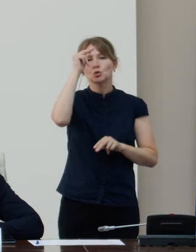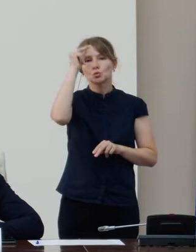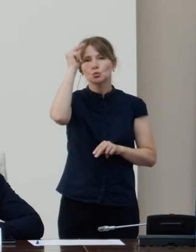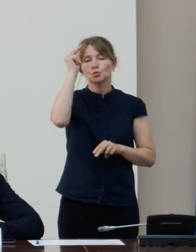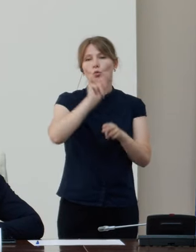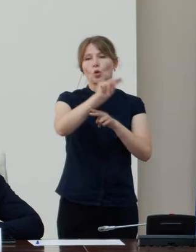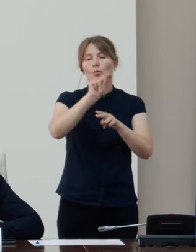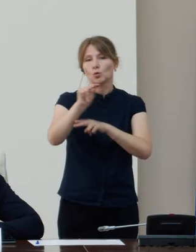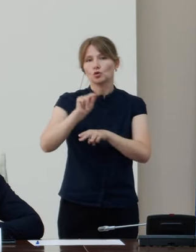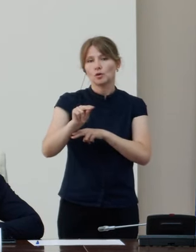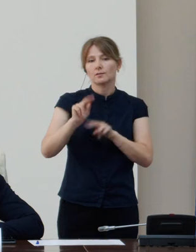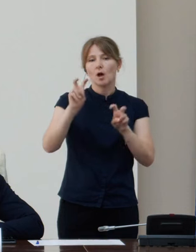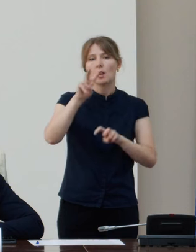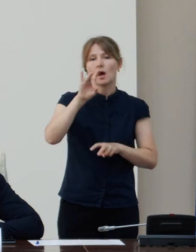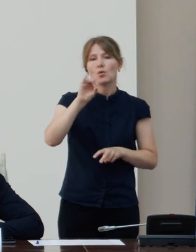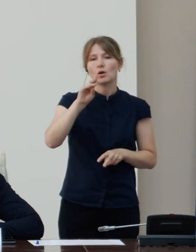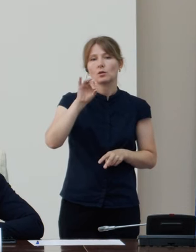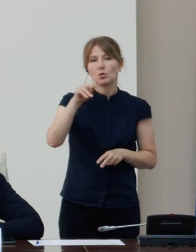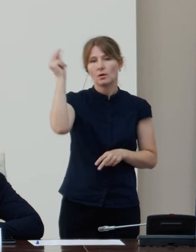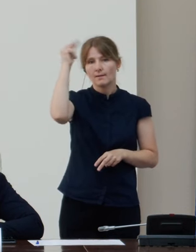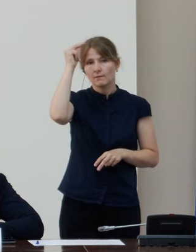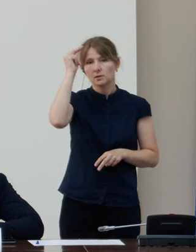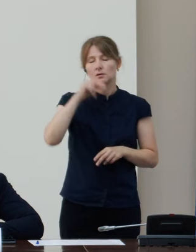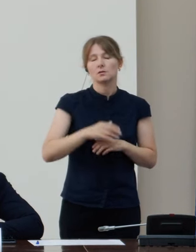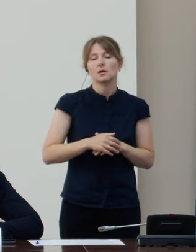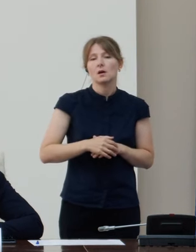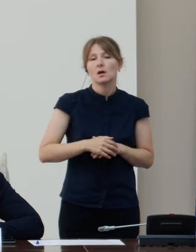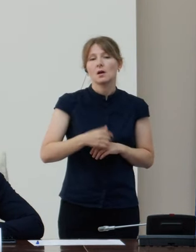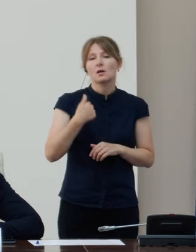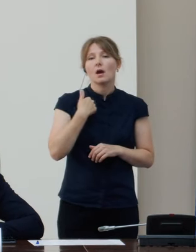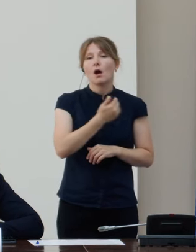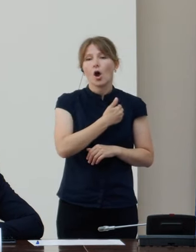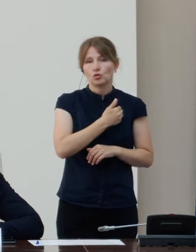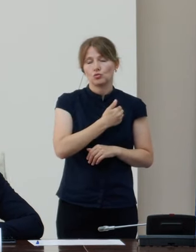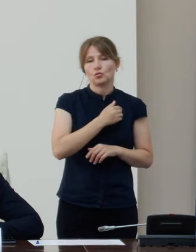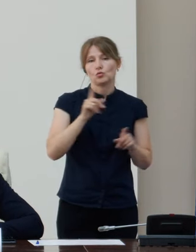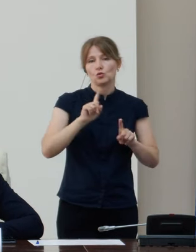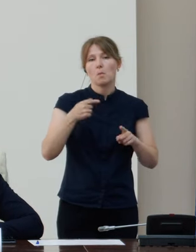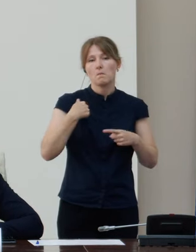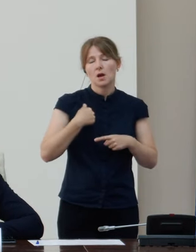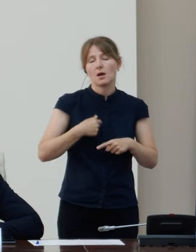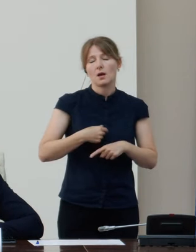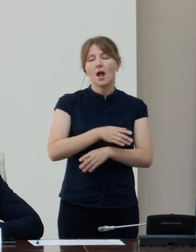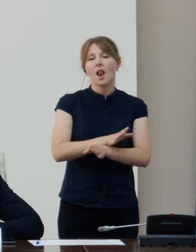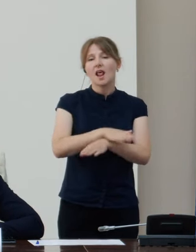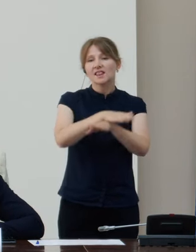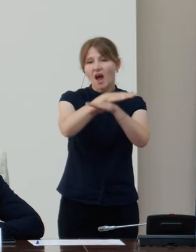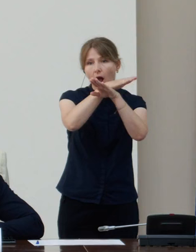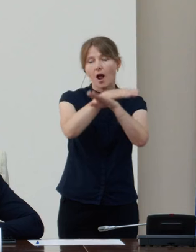ca noi să zburăm și să construim avionul în același timp. Deci, pe de o